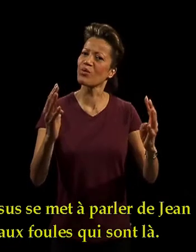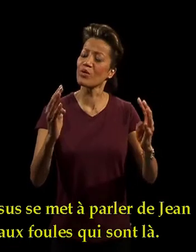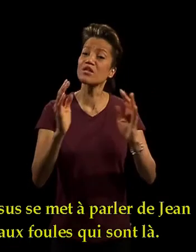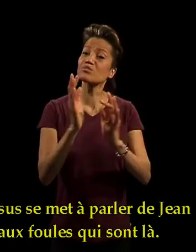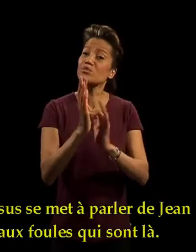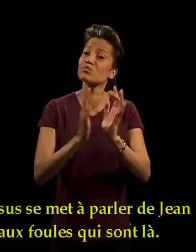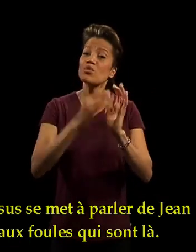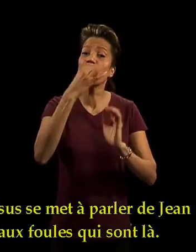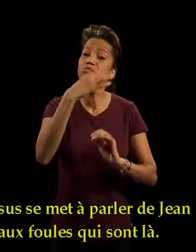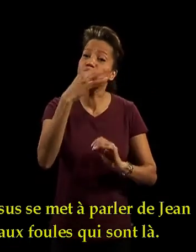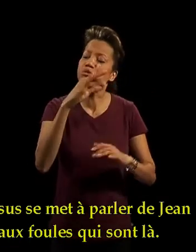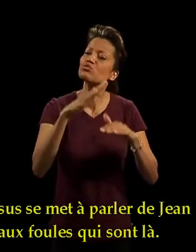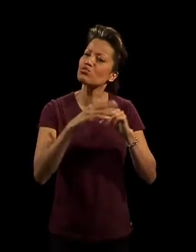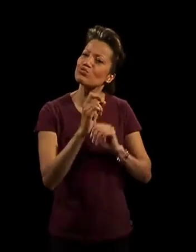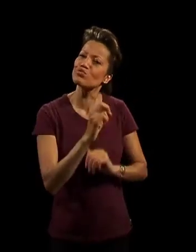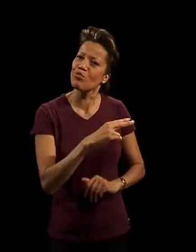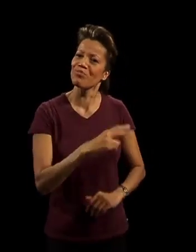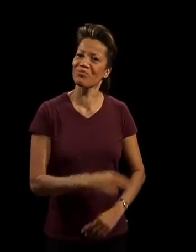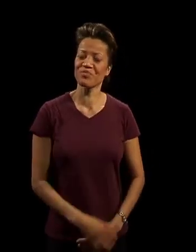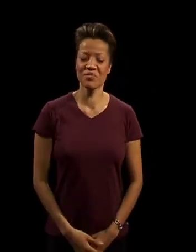Et Jésus se met à parler de Jean aux foules qui sont là.